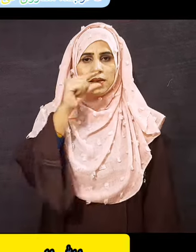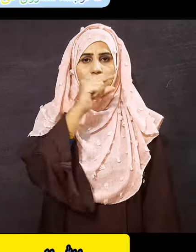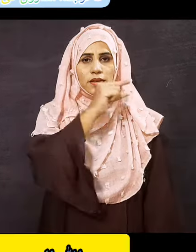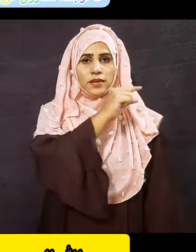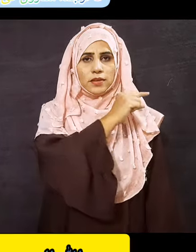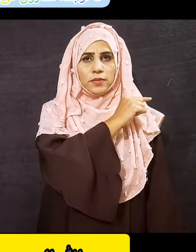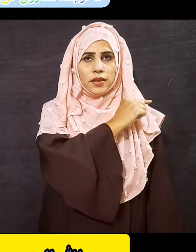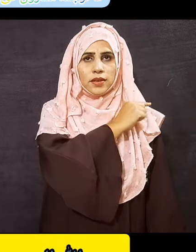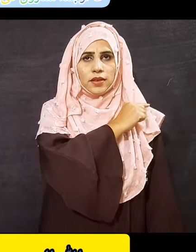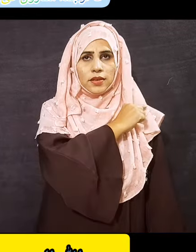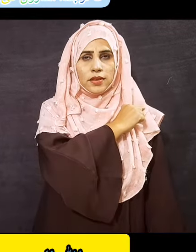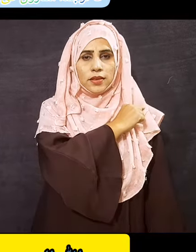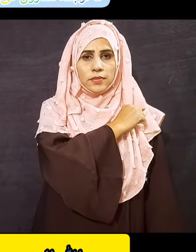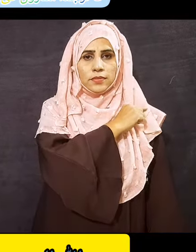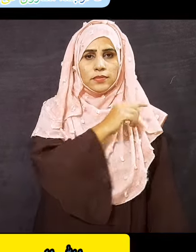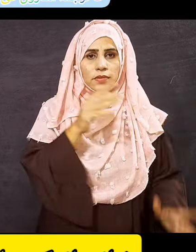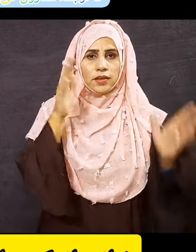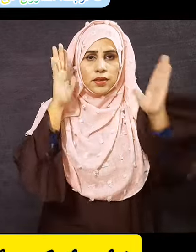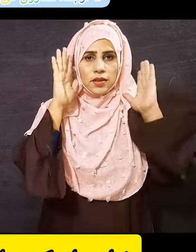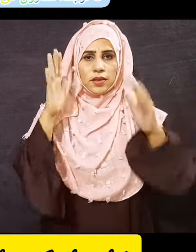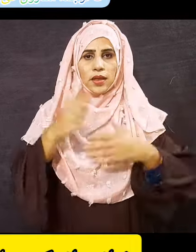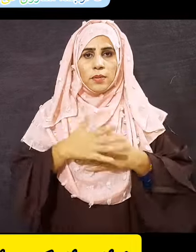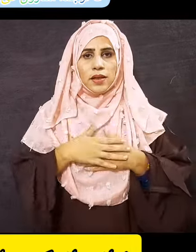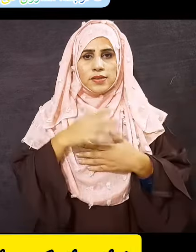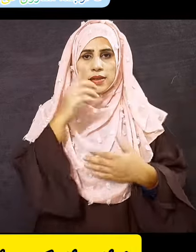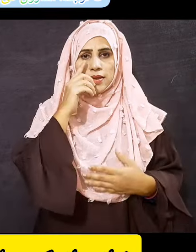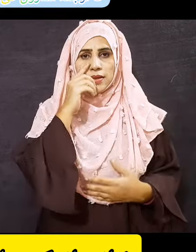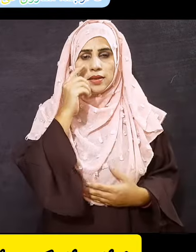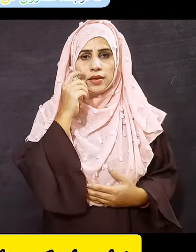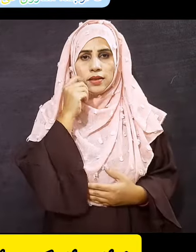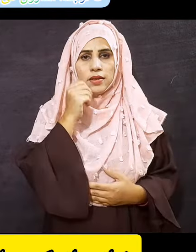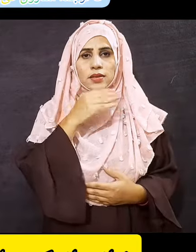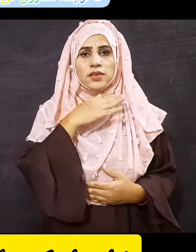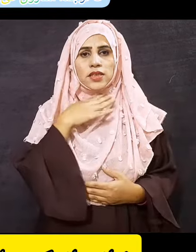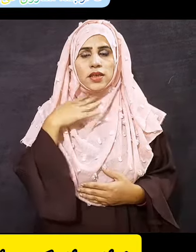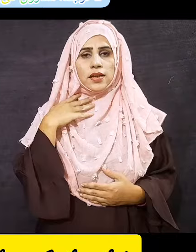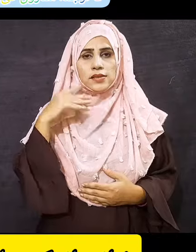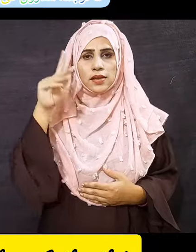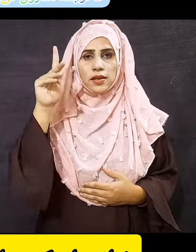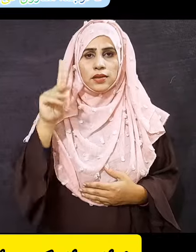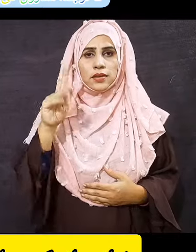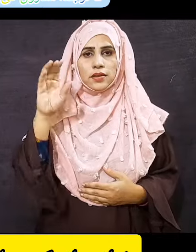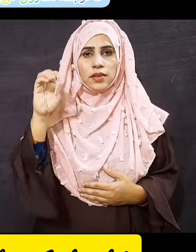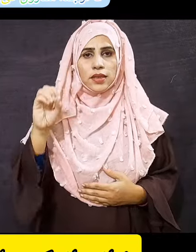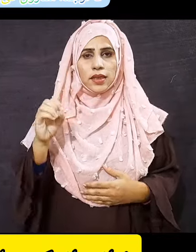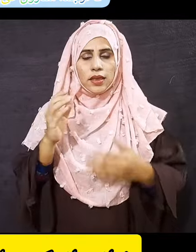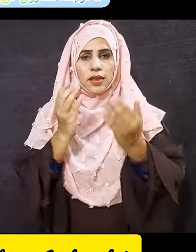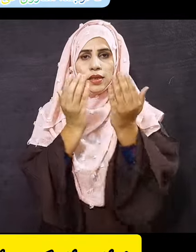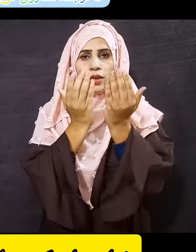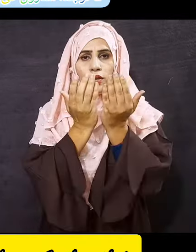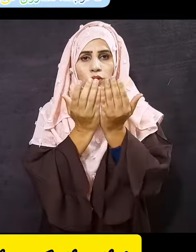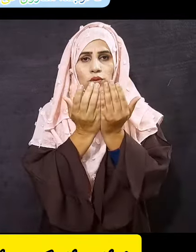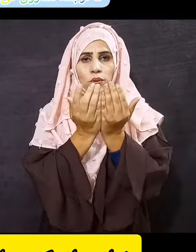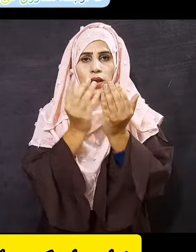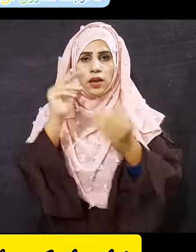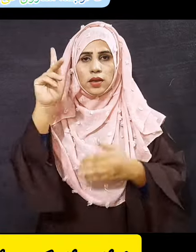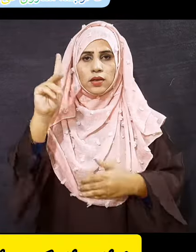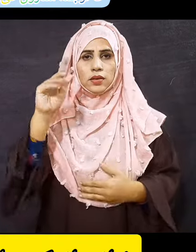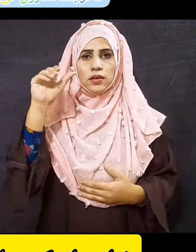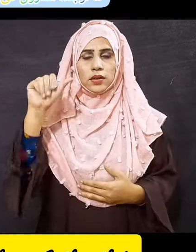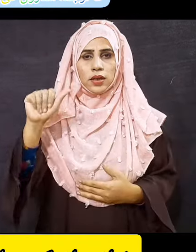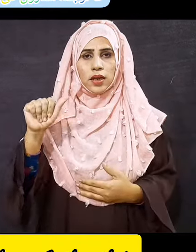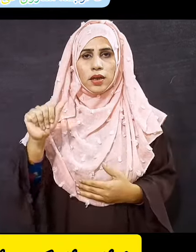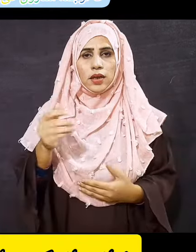بسم اللہ الرحمن الرحیم نماز جنازہ کی دعا